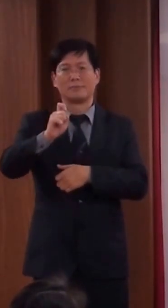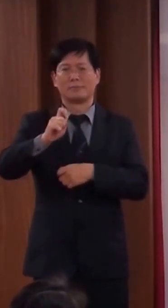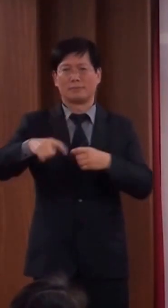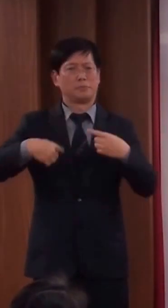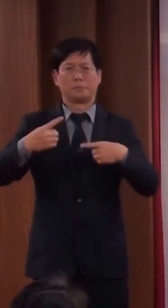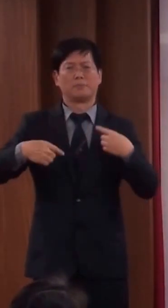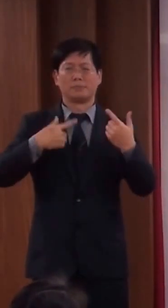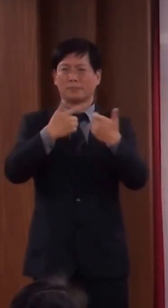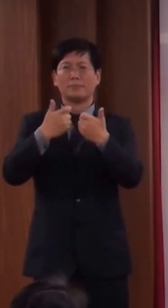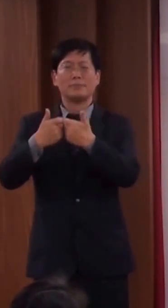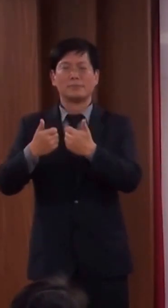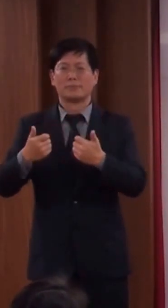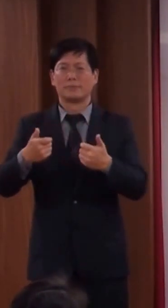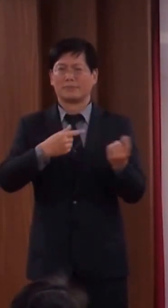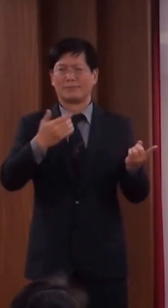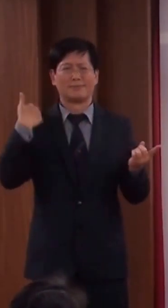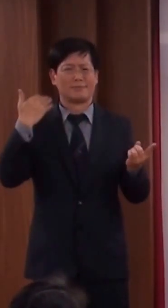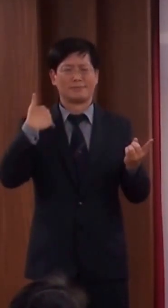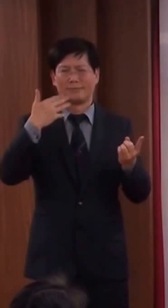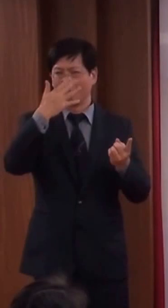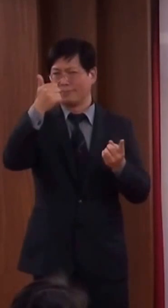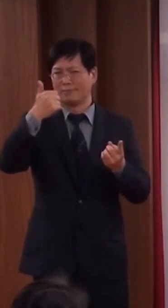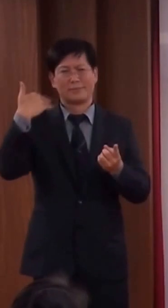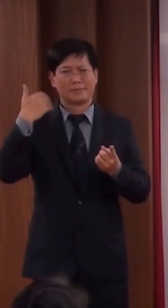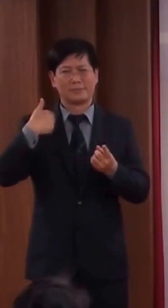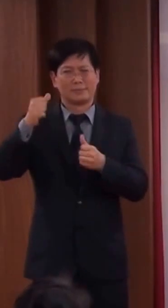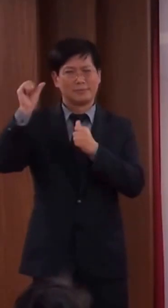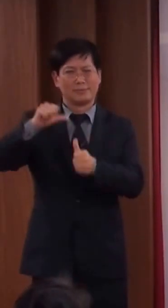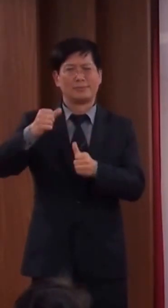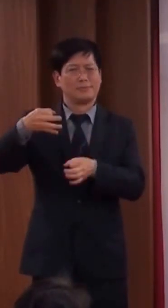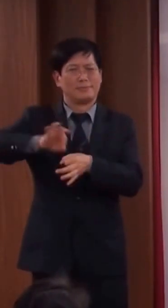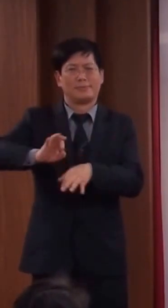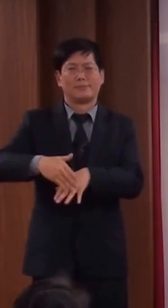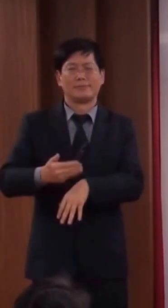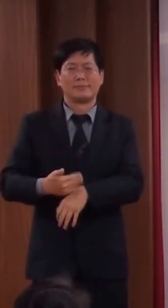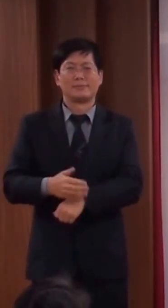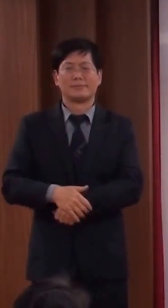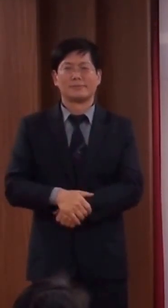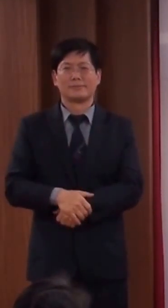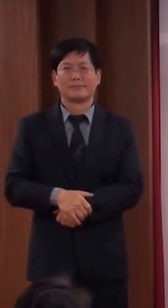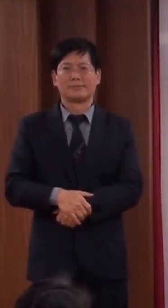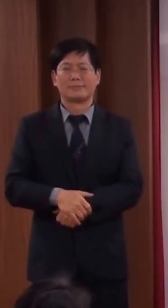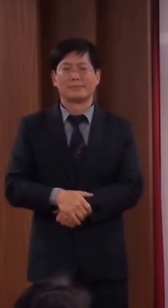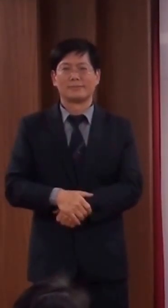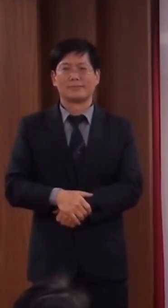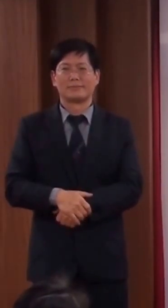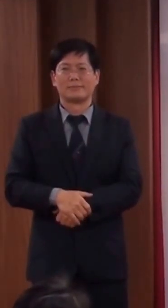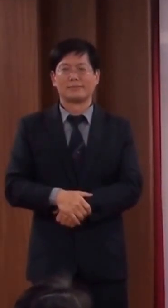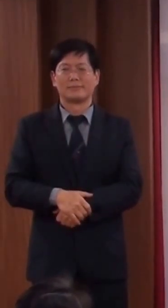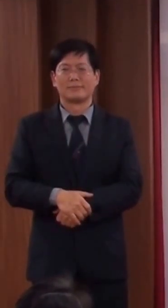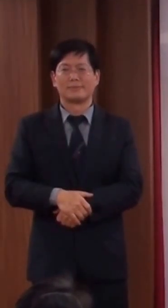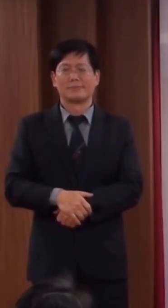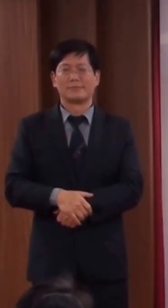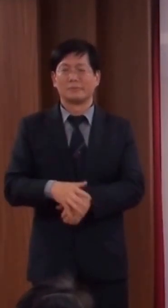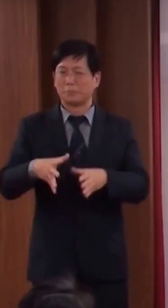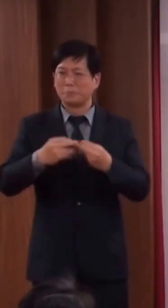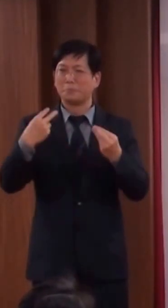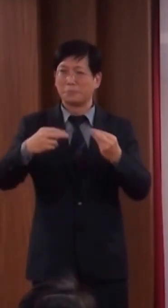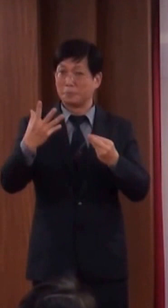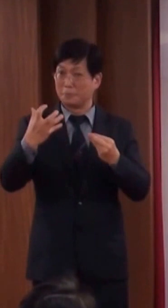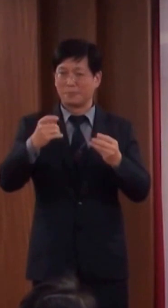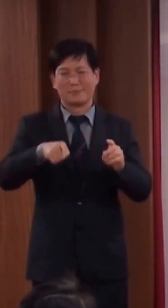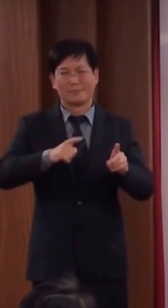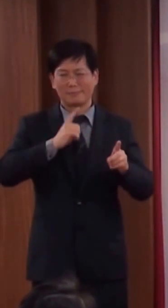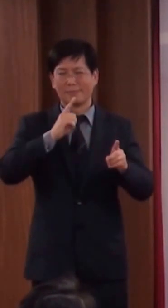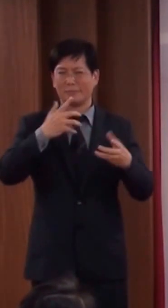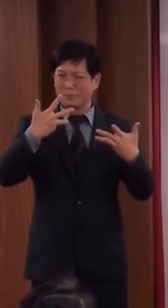缴，绝对不会跟我们跟以前一样， 对对对， 要缴滞纳金就没有这问题了。 不要再痛了。好，我们有这么多